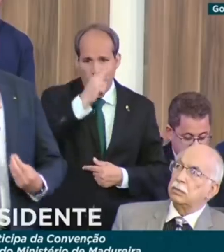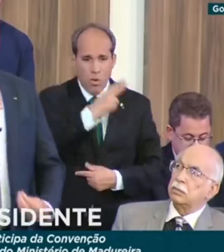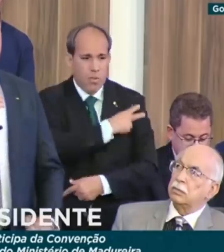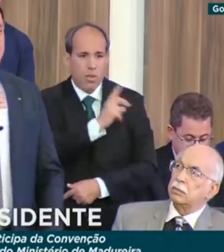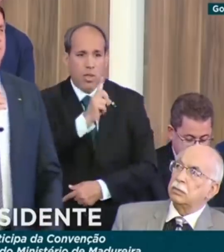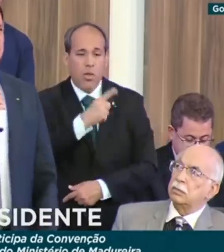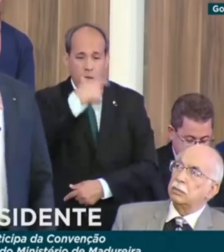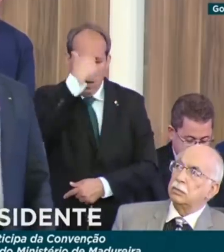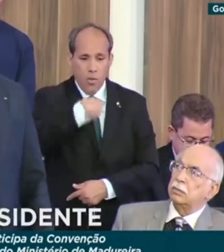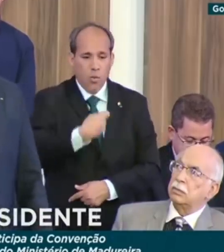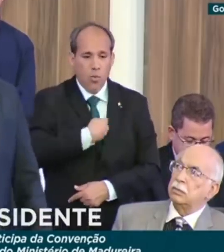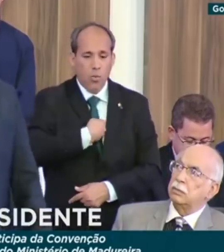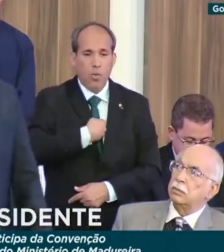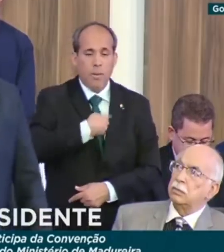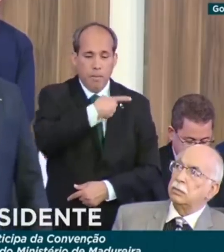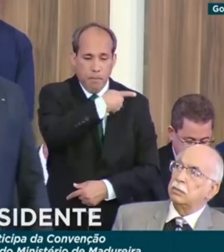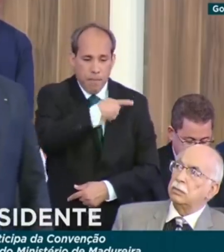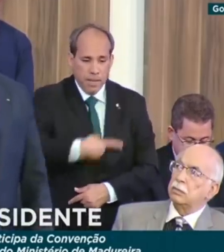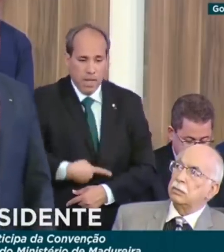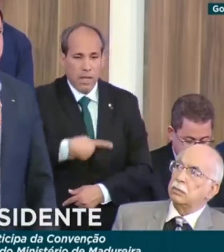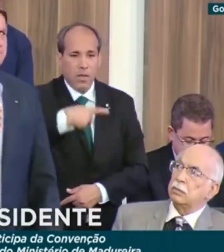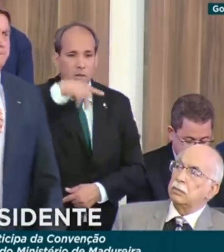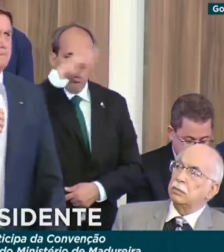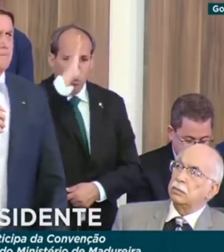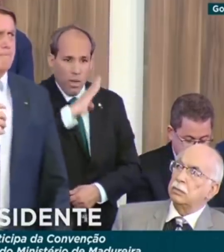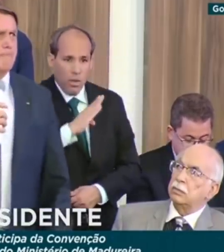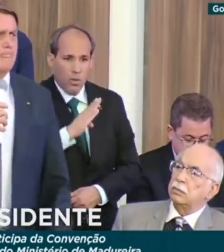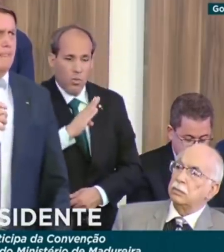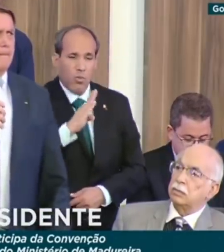Jair Bolsonaro. Olhem só.